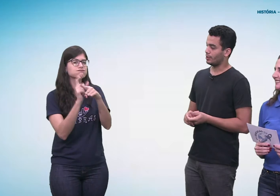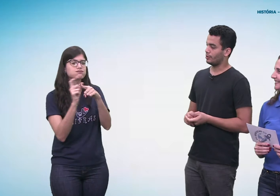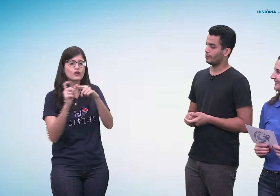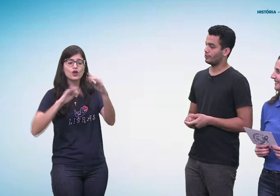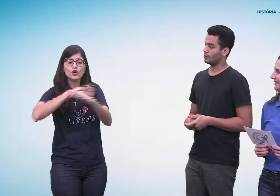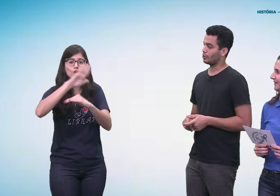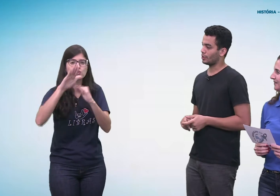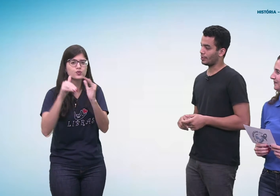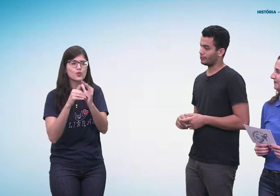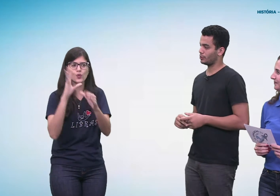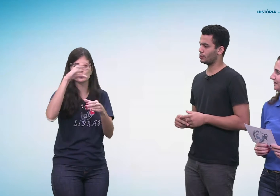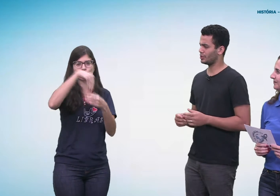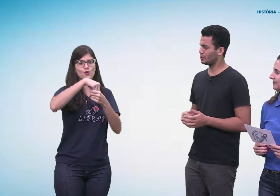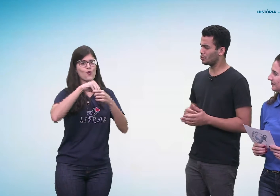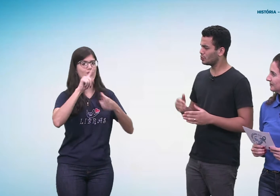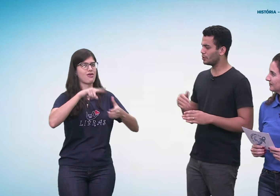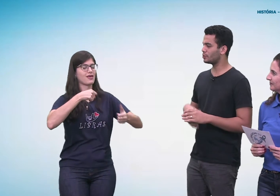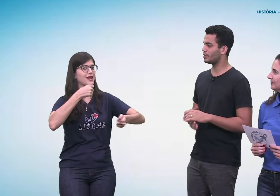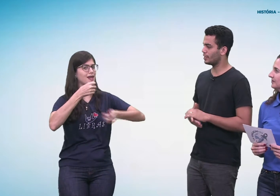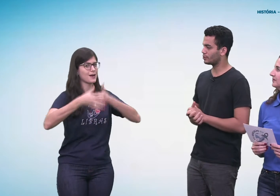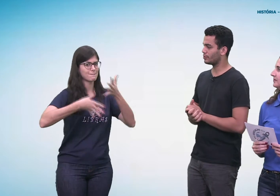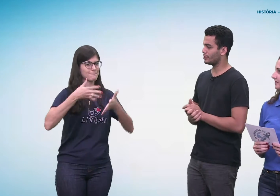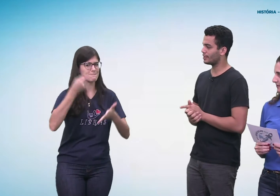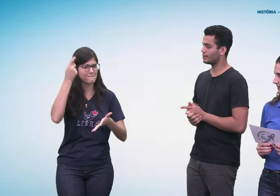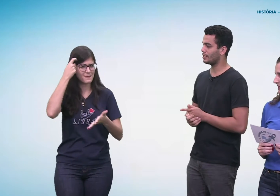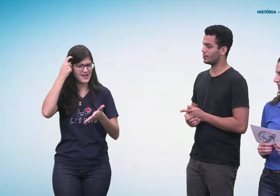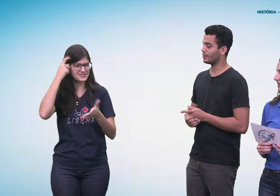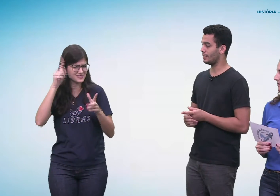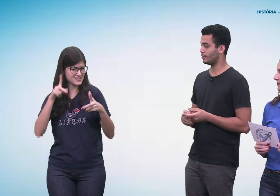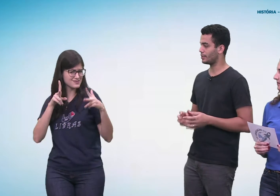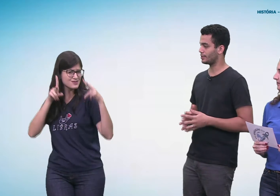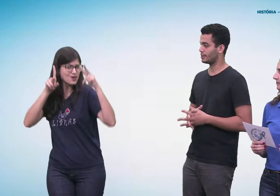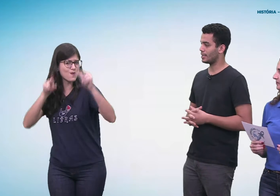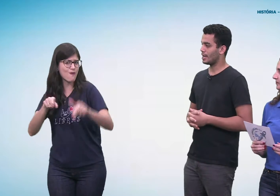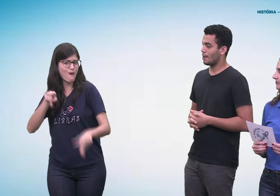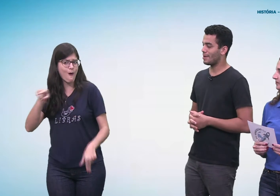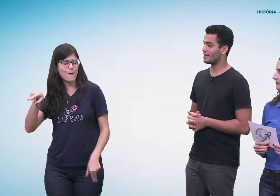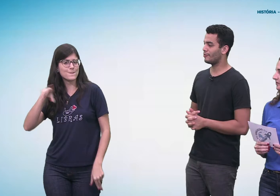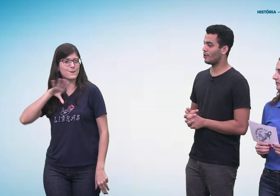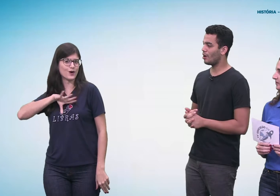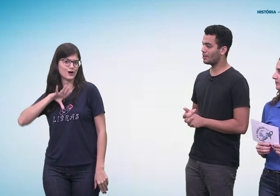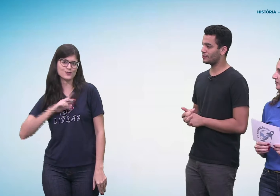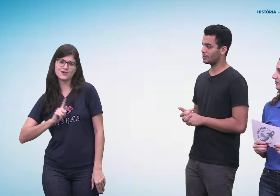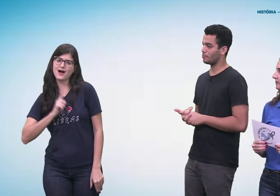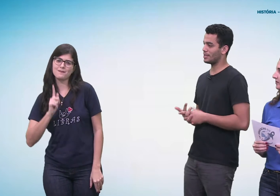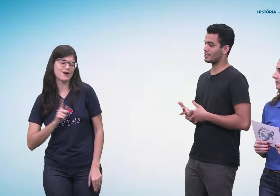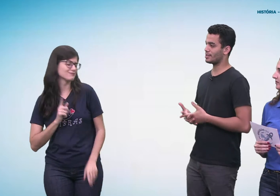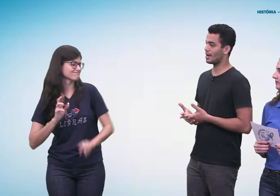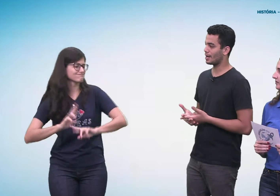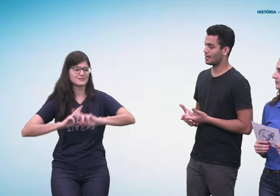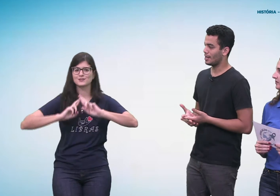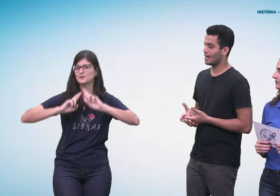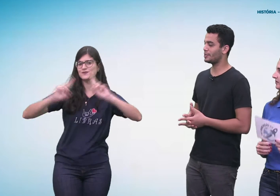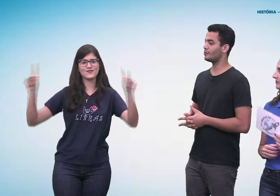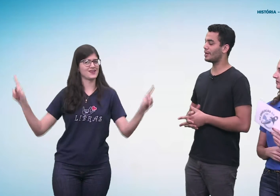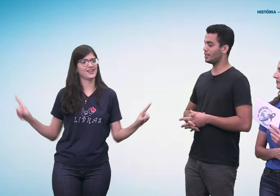tem a fonologia, tem tudo isso dentro dessa língua, da Libras. Mas a forma de você pensar é diferente